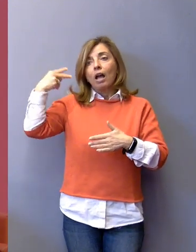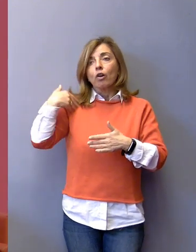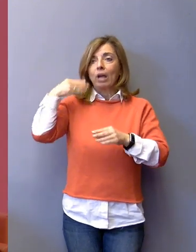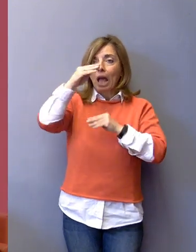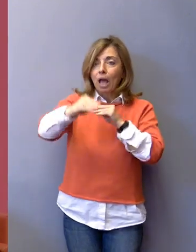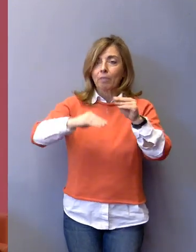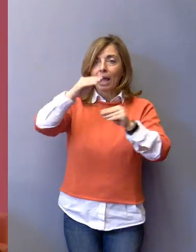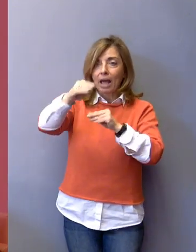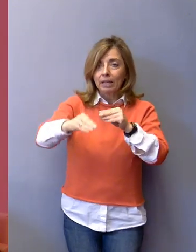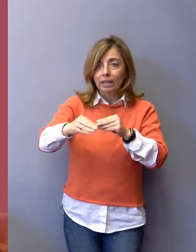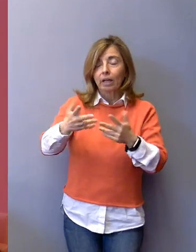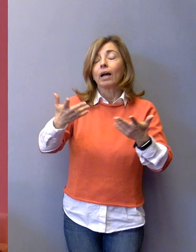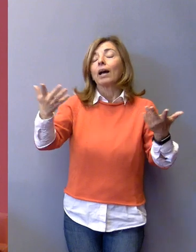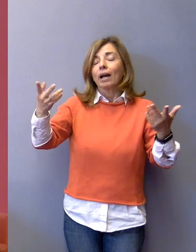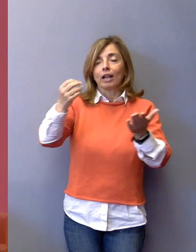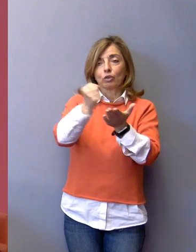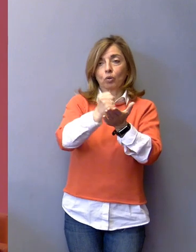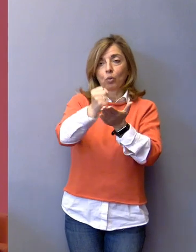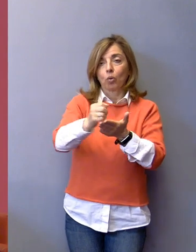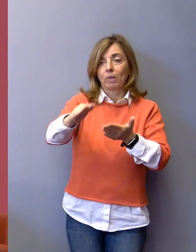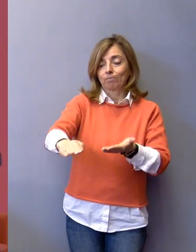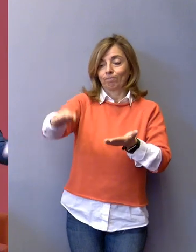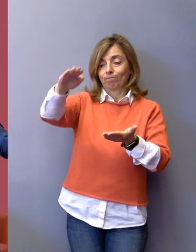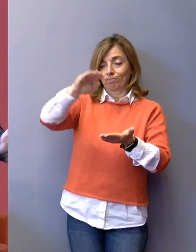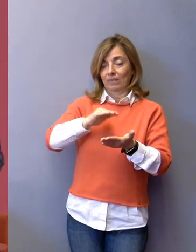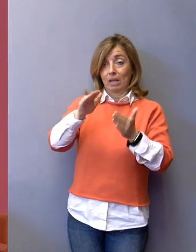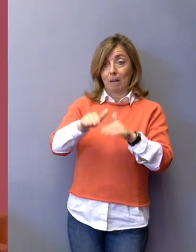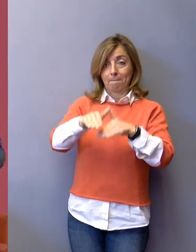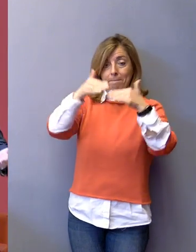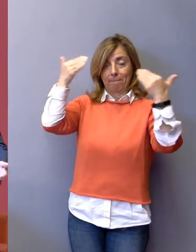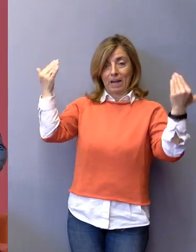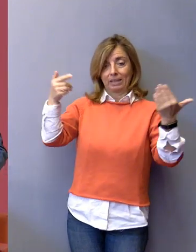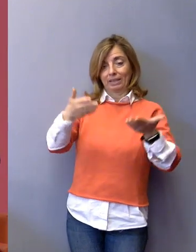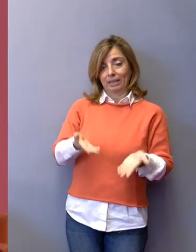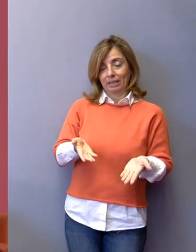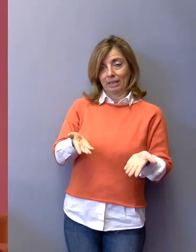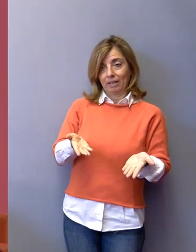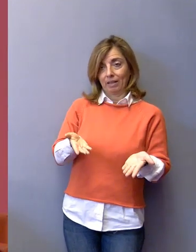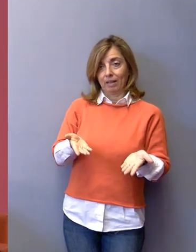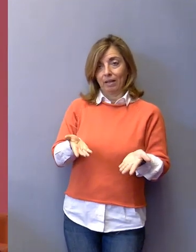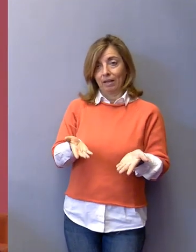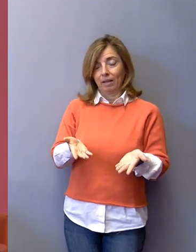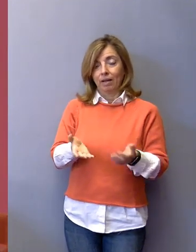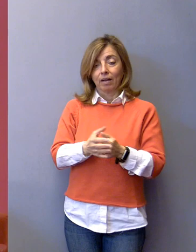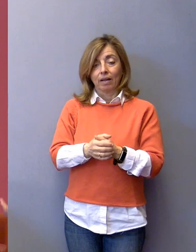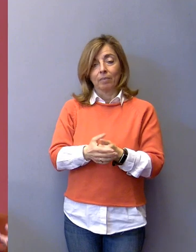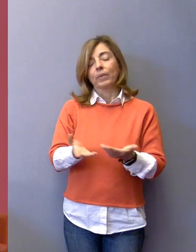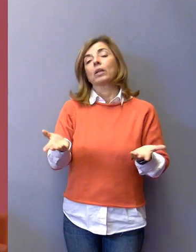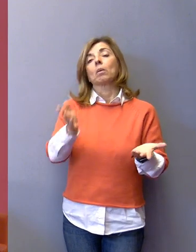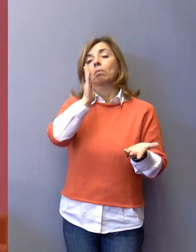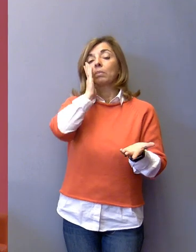il documento è arrivato questa mattina al vaglio presidente però cioè per